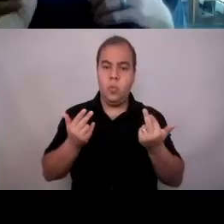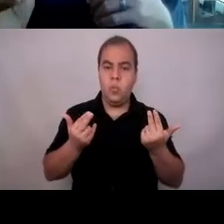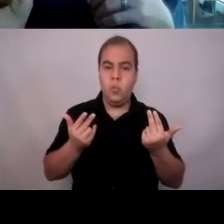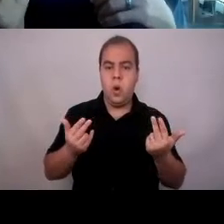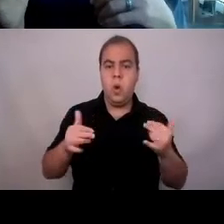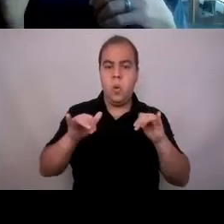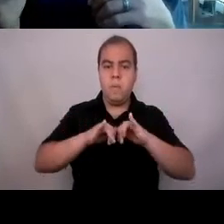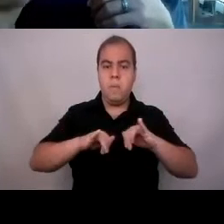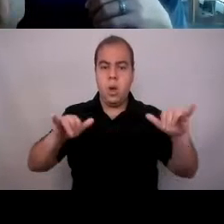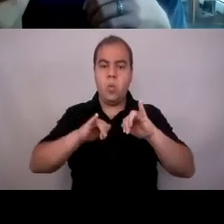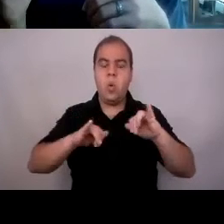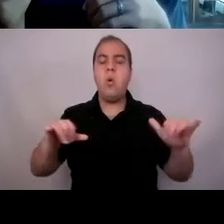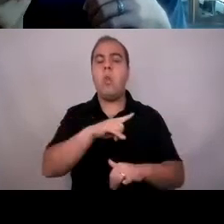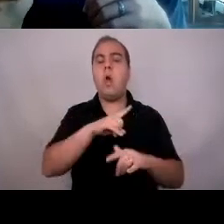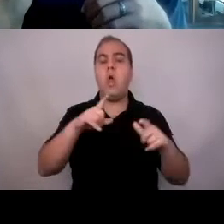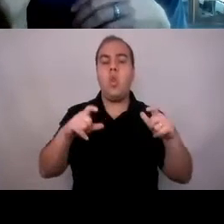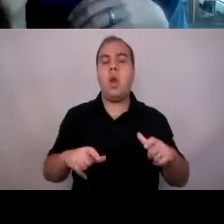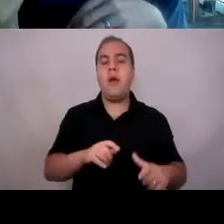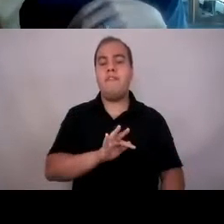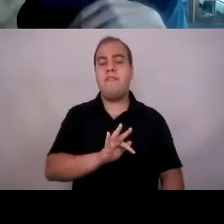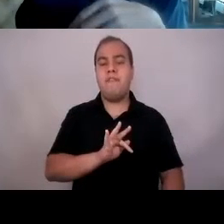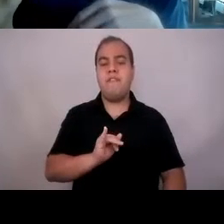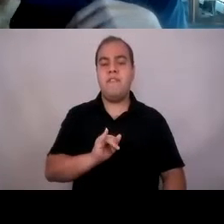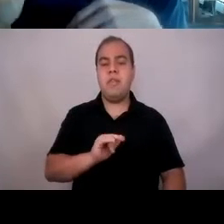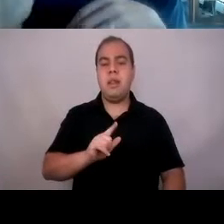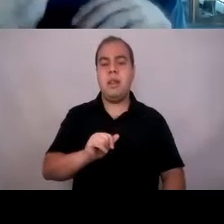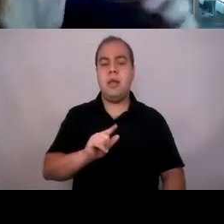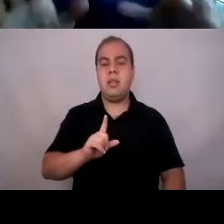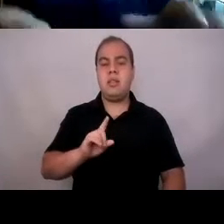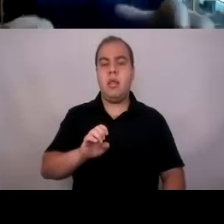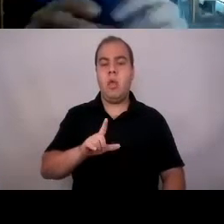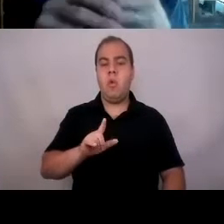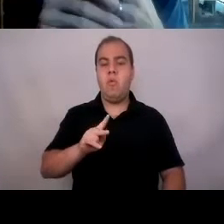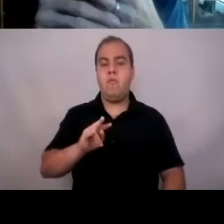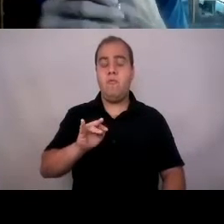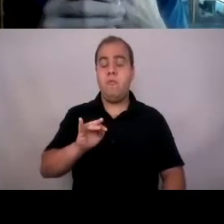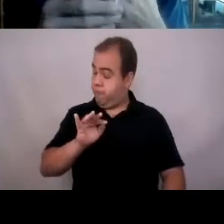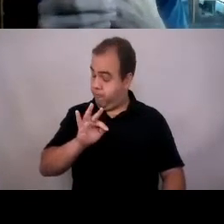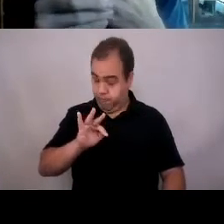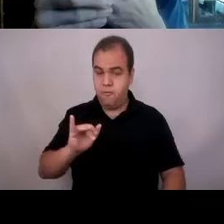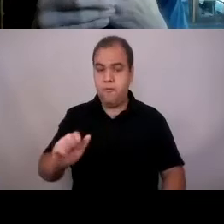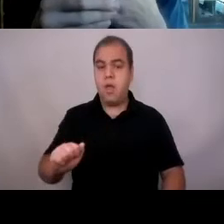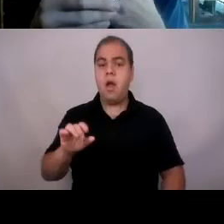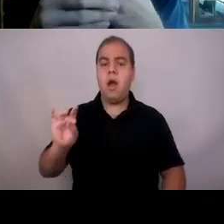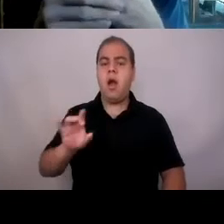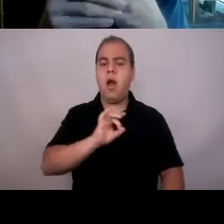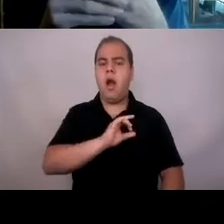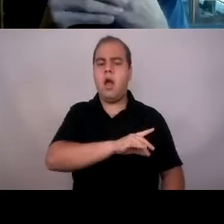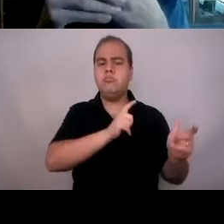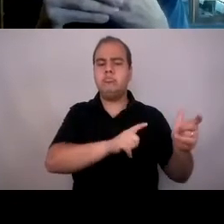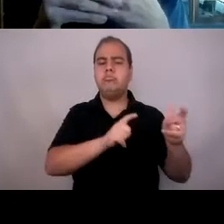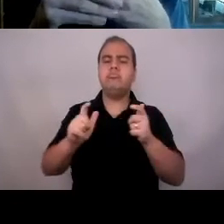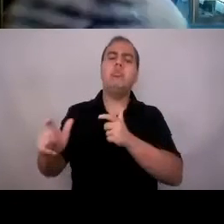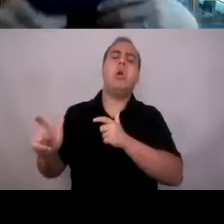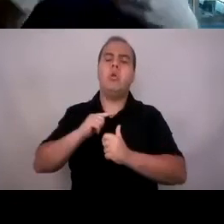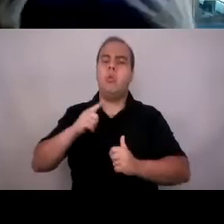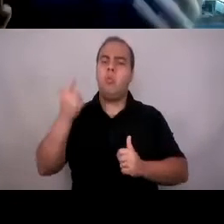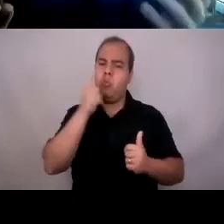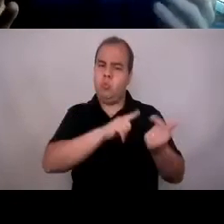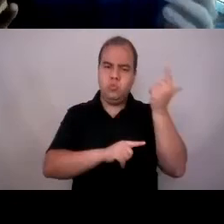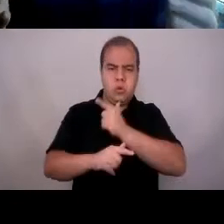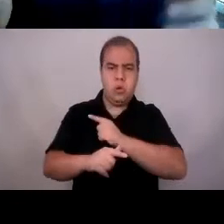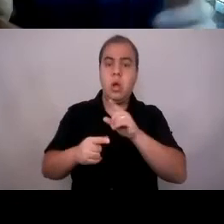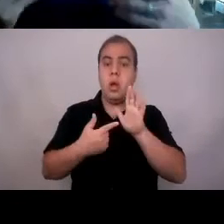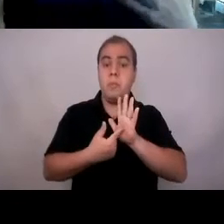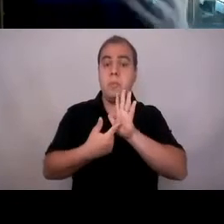da Filadélfia, cada uma dessas prefeituras tem um manual de design para apresentar para os moradores, e eles